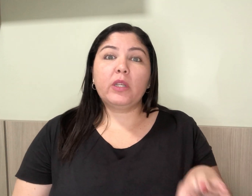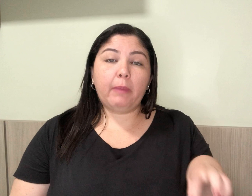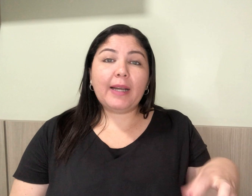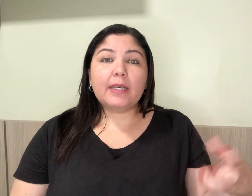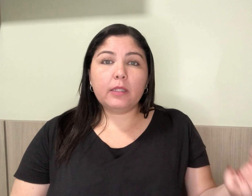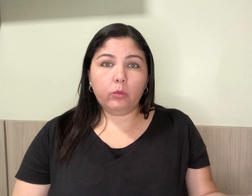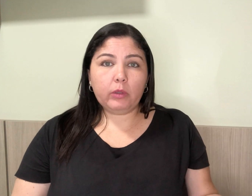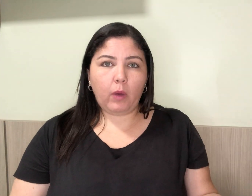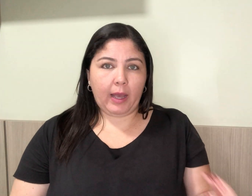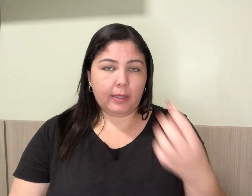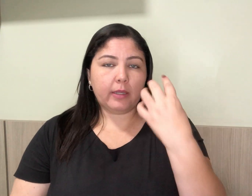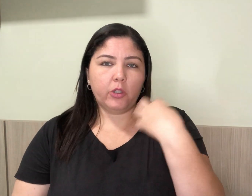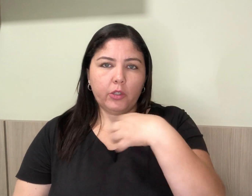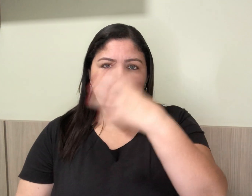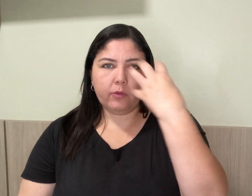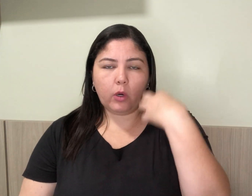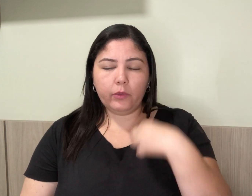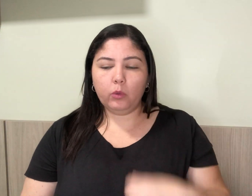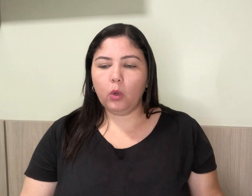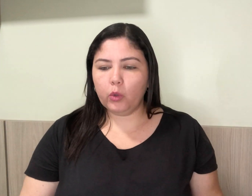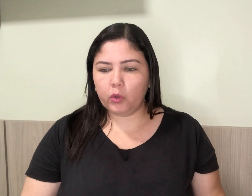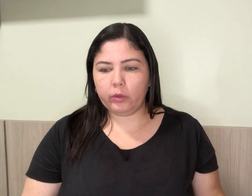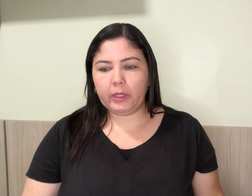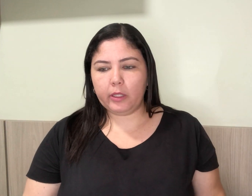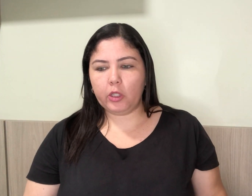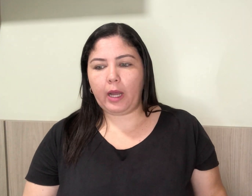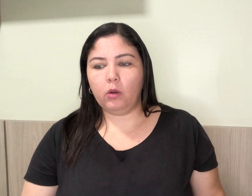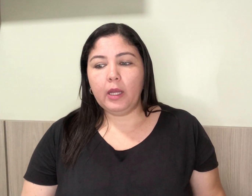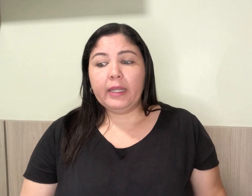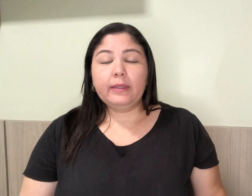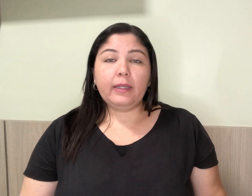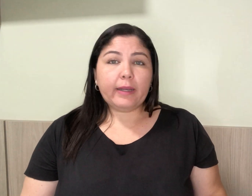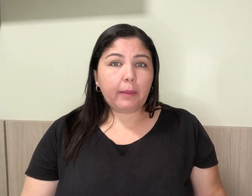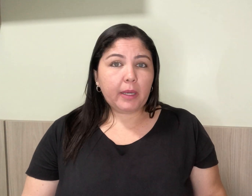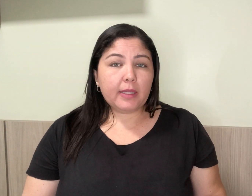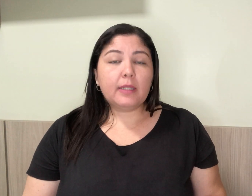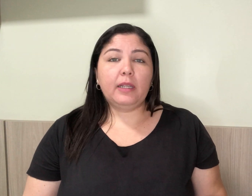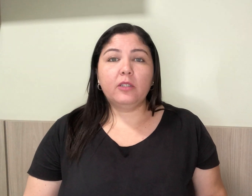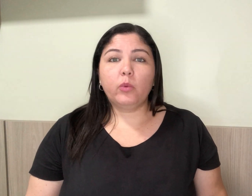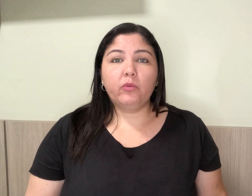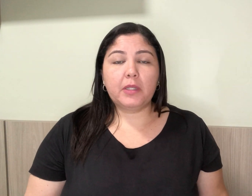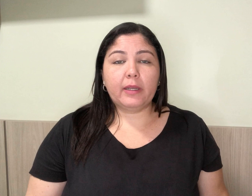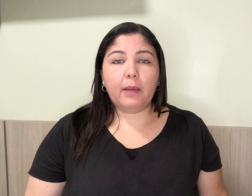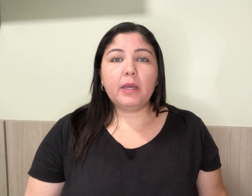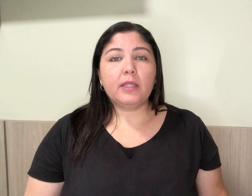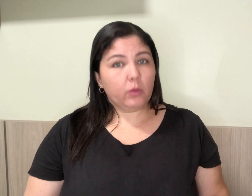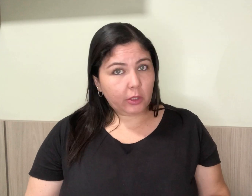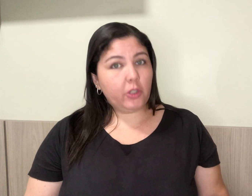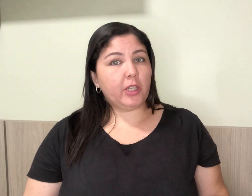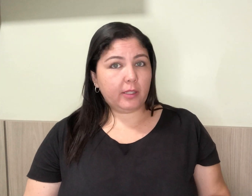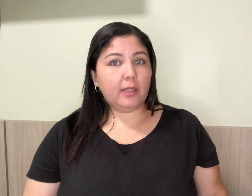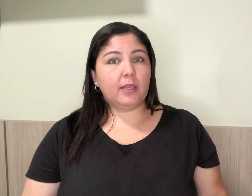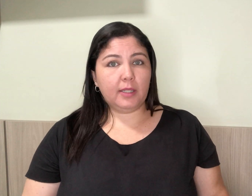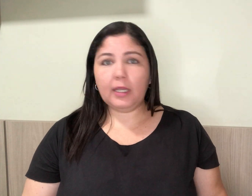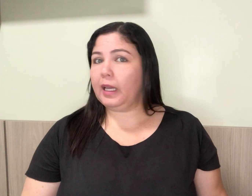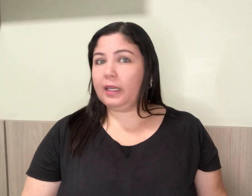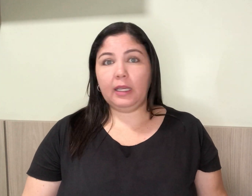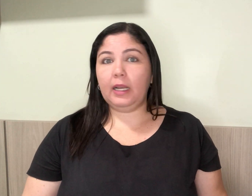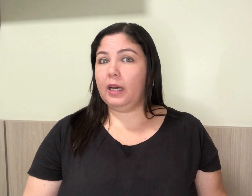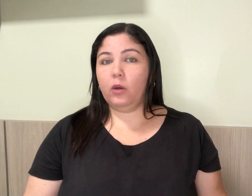expressões, marcas não manuais que a gente desenvolve no rosto de uma maneira geral. Tem a cabeça, né? Os movimentos da cabeça, quando a gente quer dizer que sim, que não,